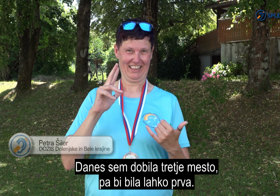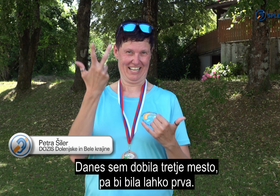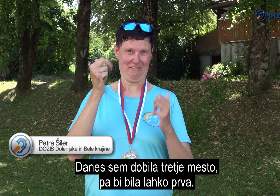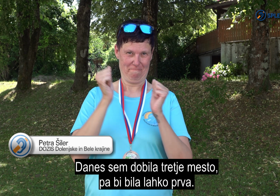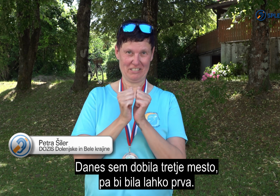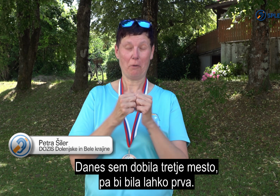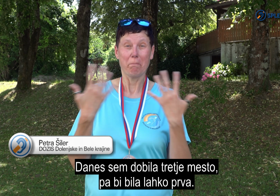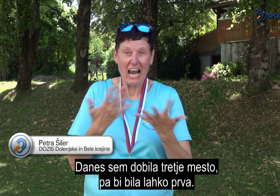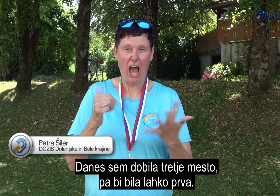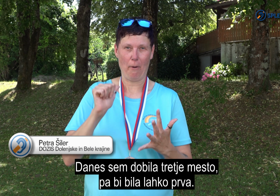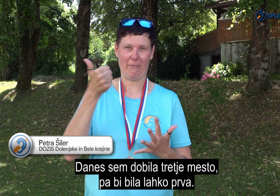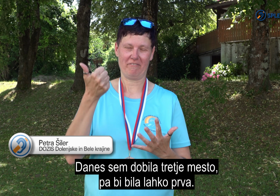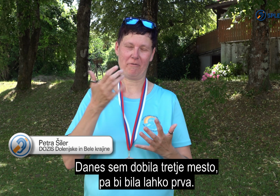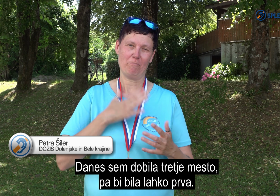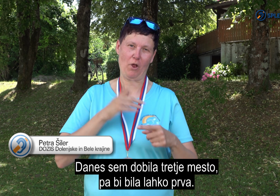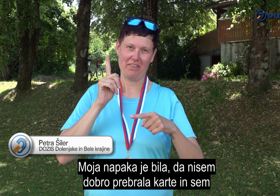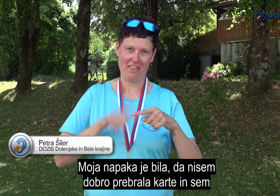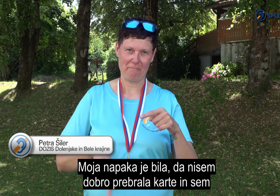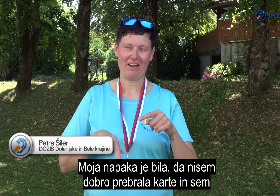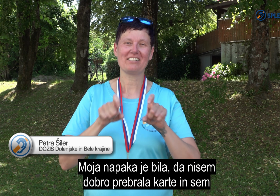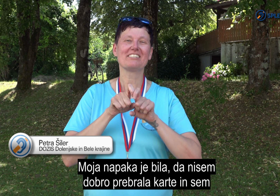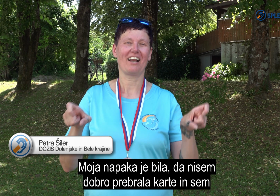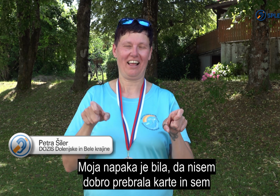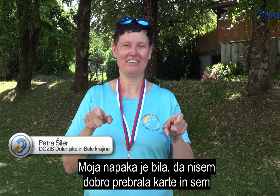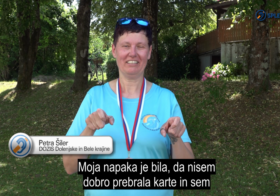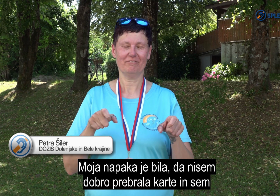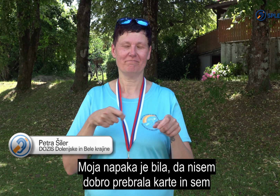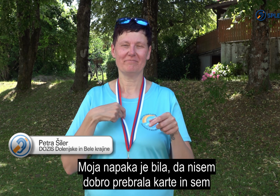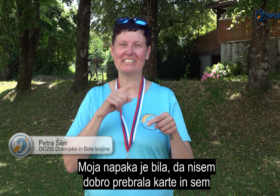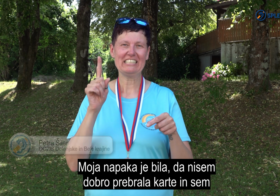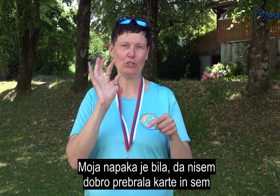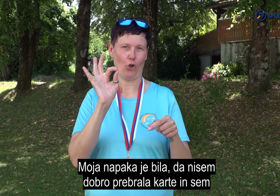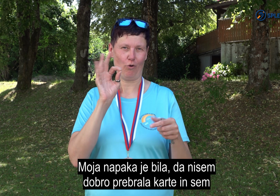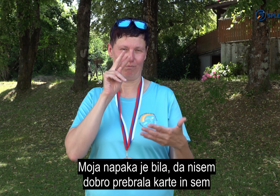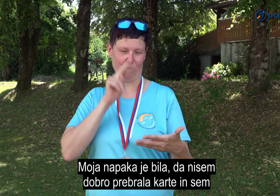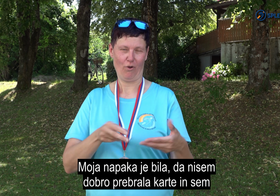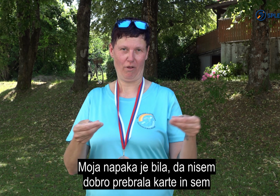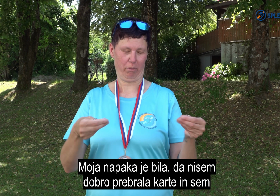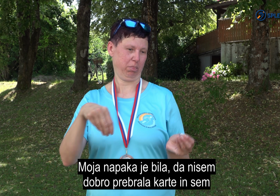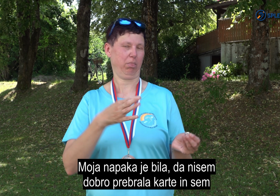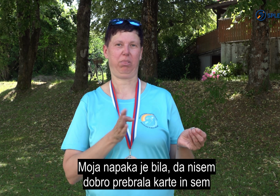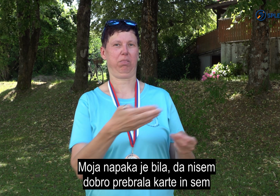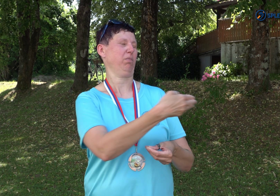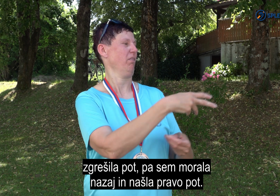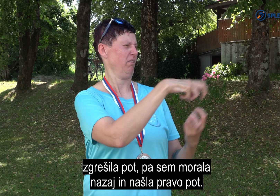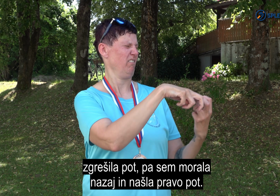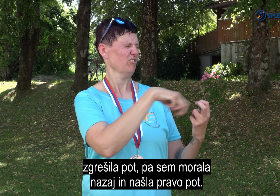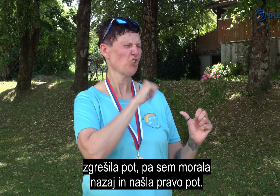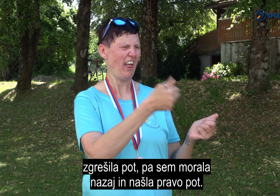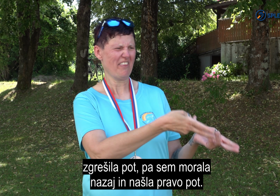Danes sem dobila 3. mesto, pa bi bila lahko prva. Moja napaka je bila, da nisem dobro prebrala karte in sem